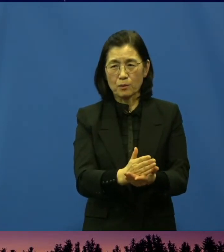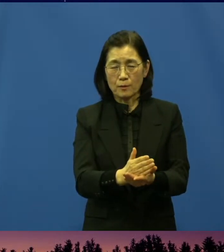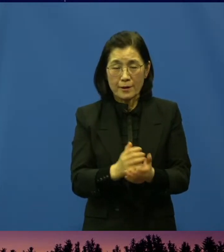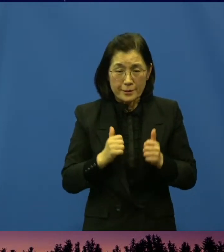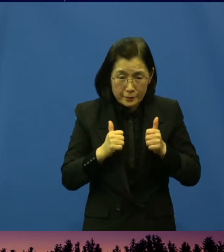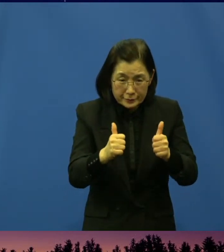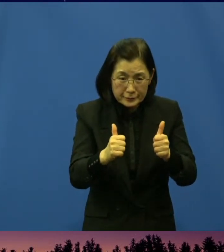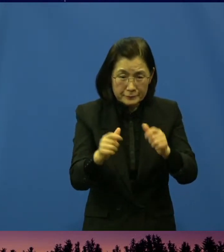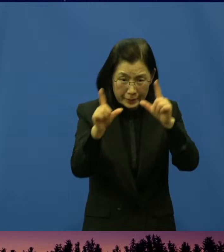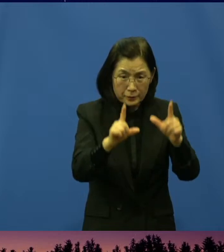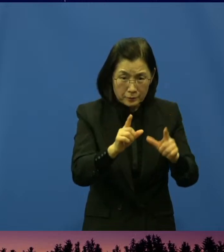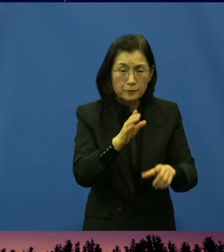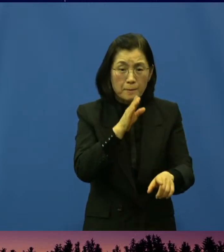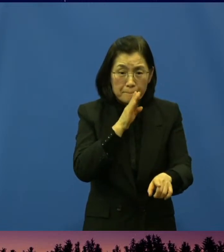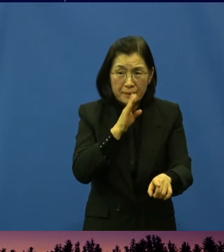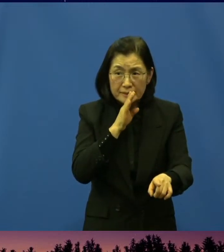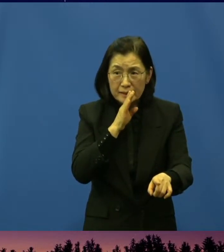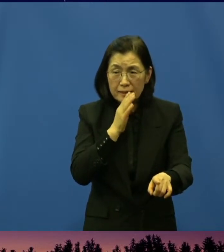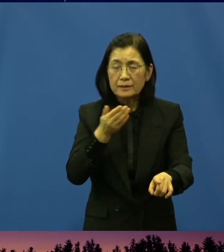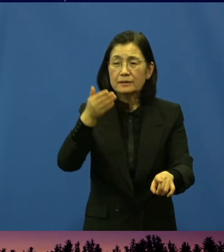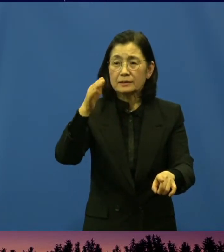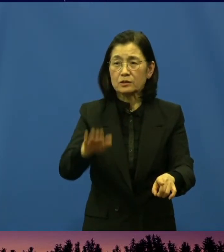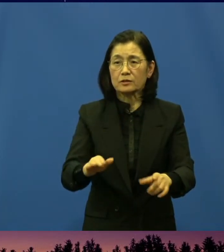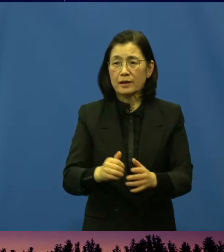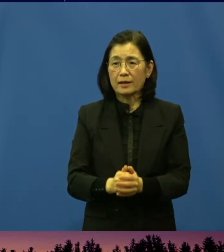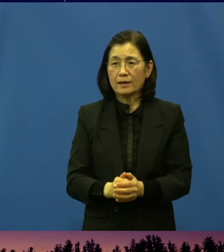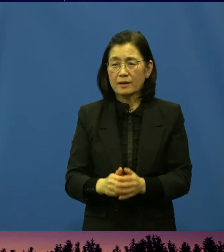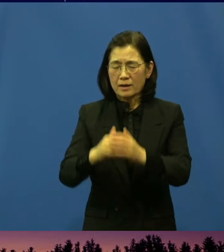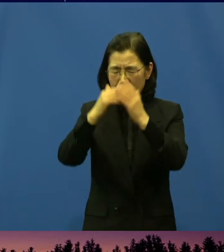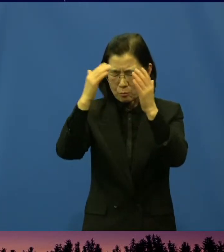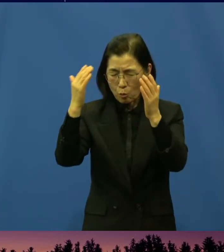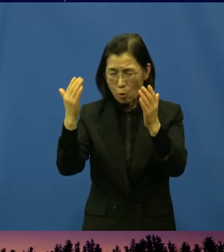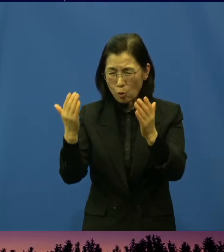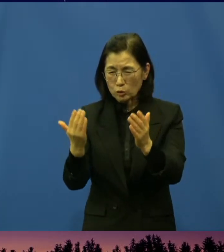근데 큰 틀에서는 뭐예요? 하나님께 맡기는 게 필요해요.